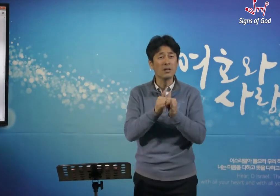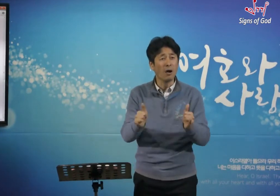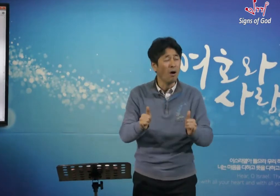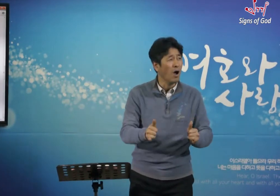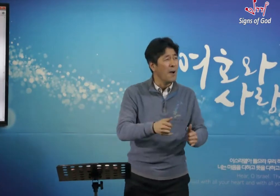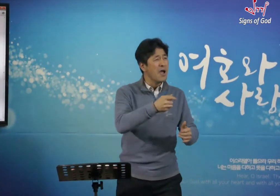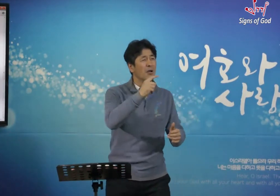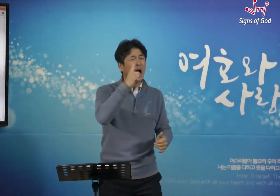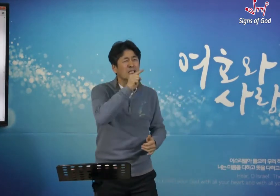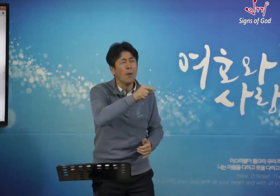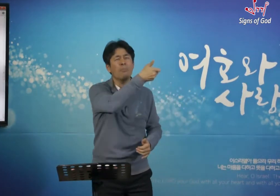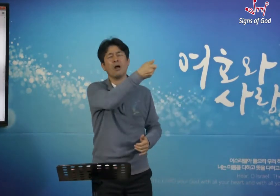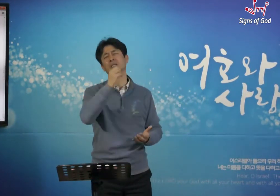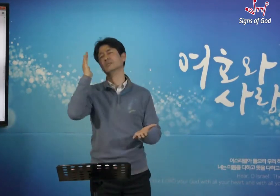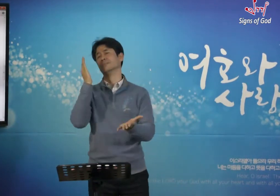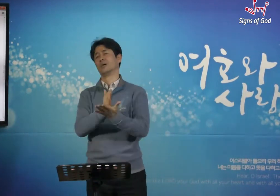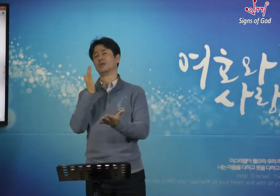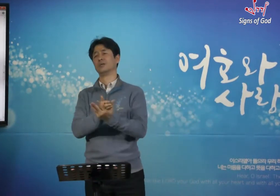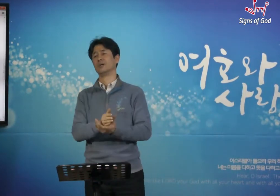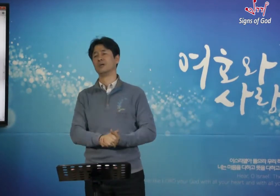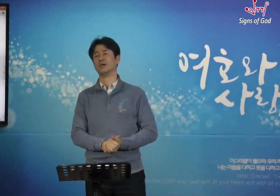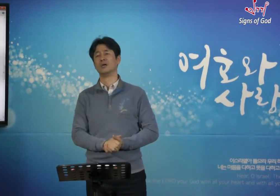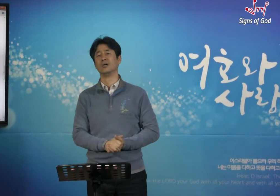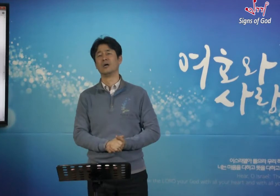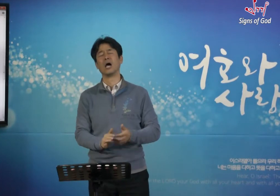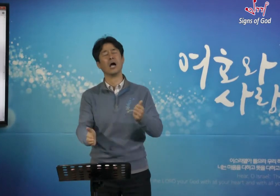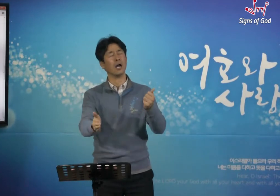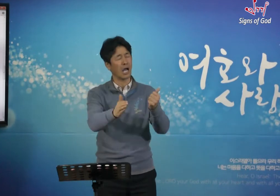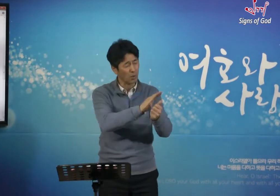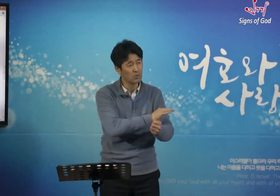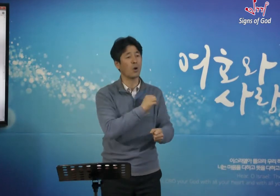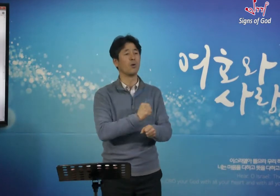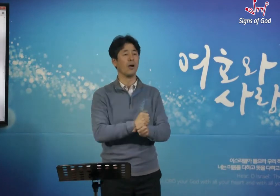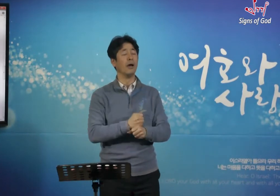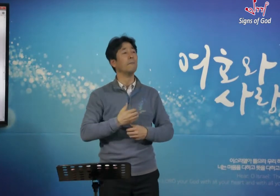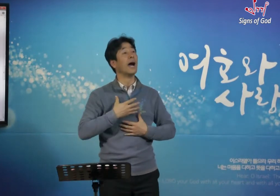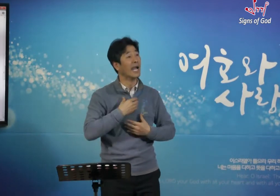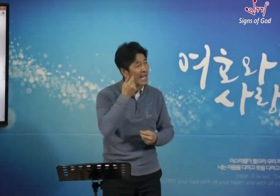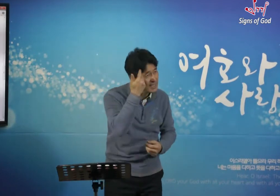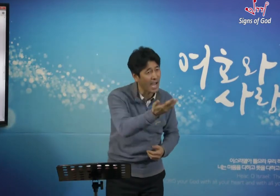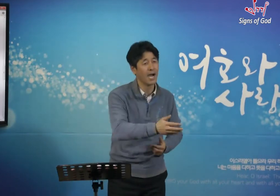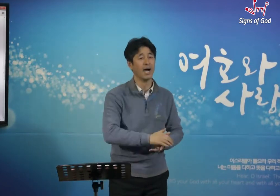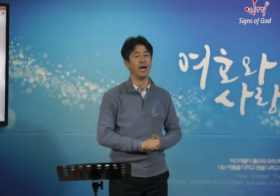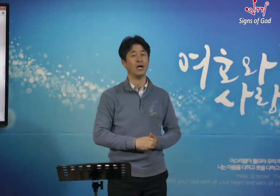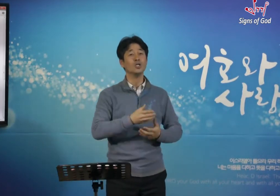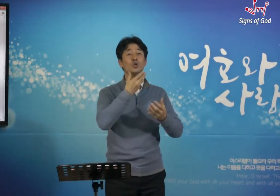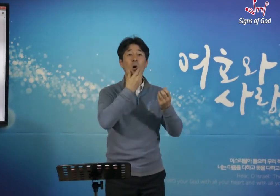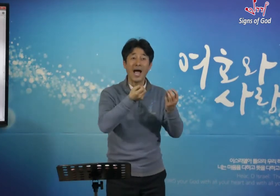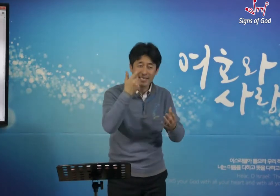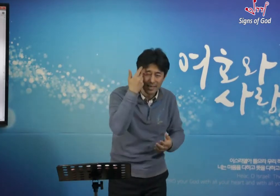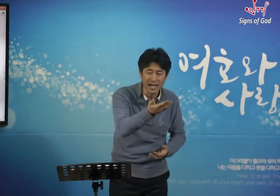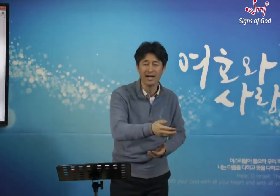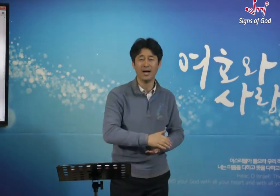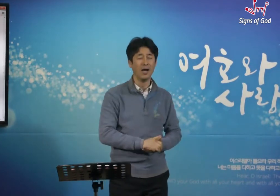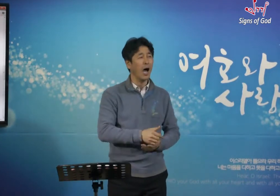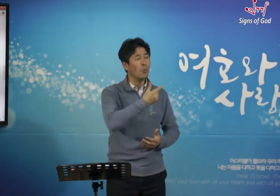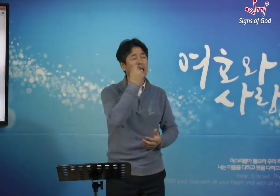우리도 믿는 사람으로서 어떤 다른 사람의 약점만을, 단점만을 꺼내려고 하기보다는 그들에게